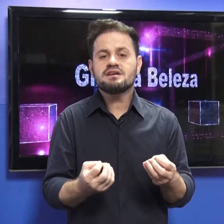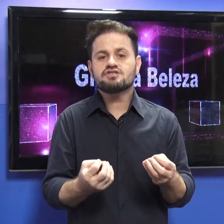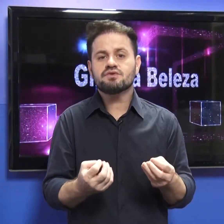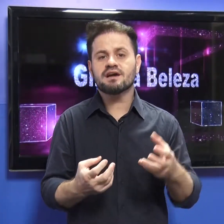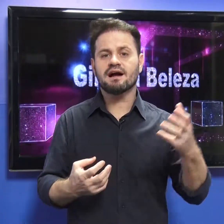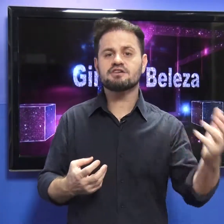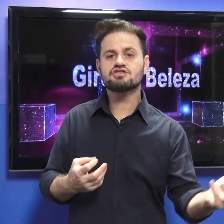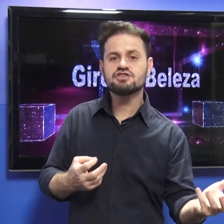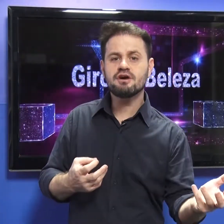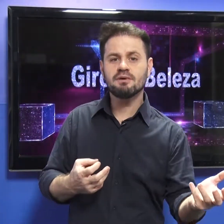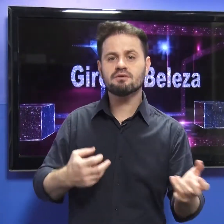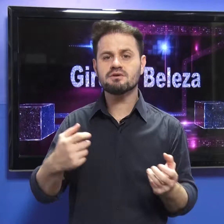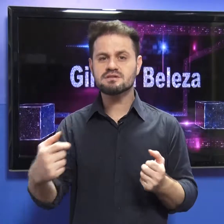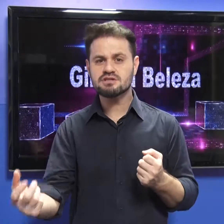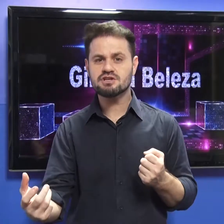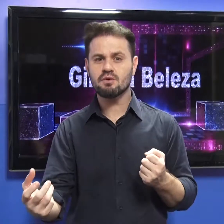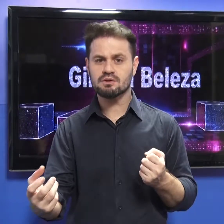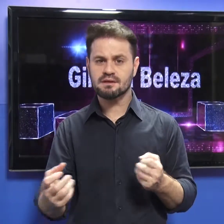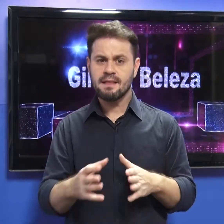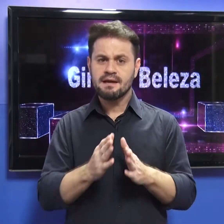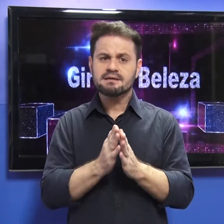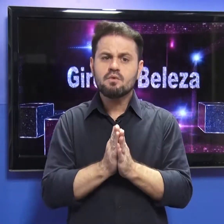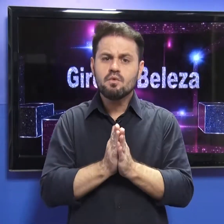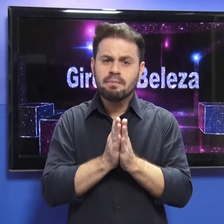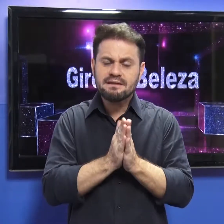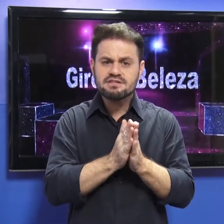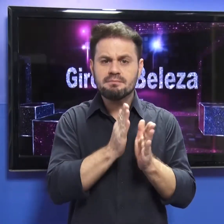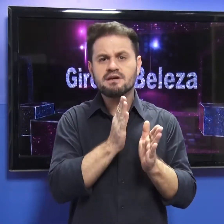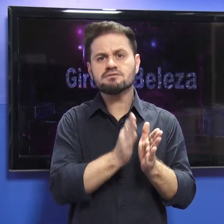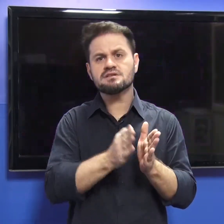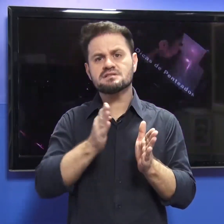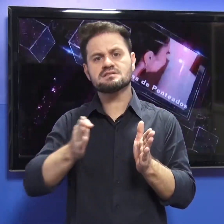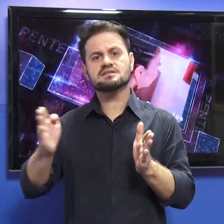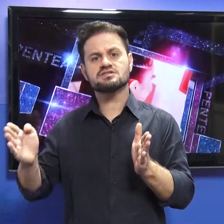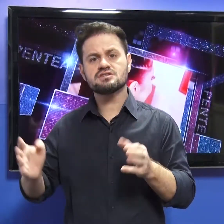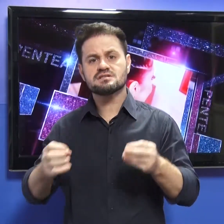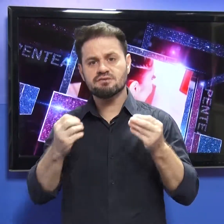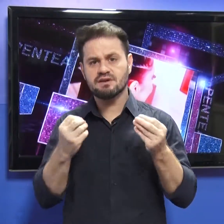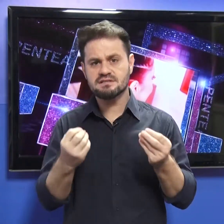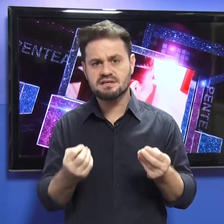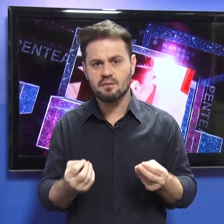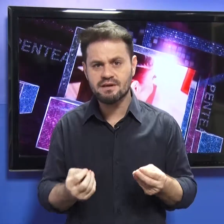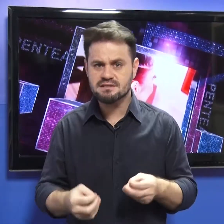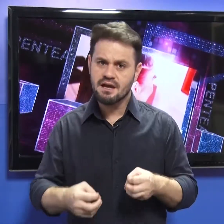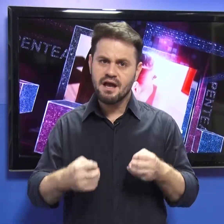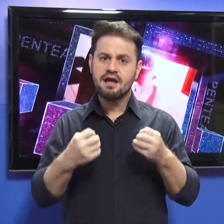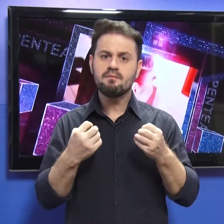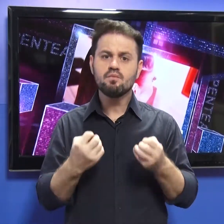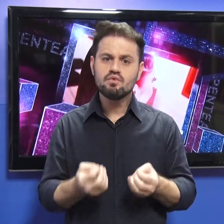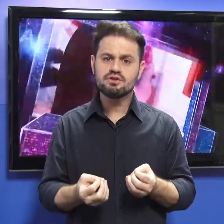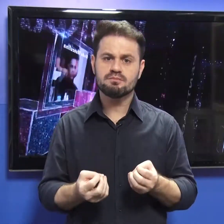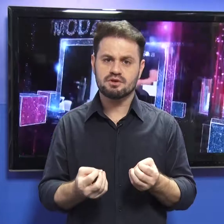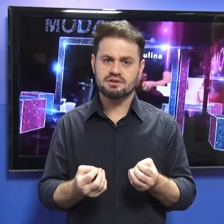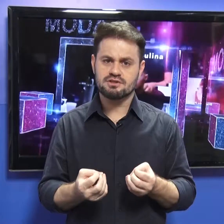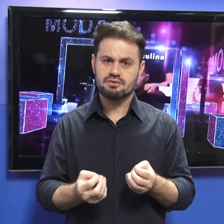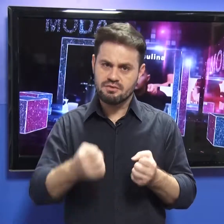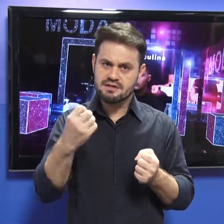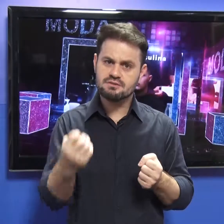que dia uma coisa que dia outra então o planejamento desses três dias que vem em sequência é muito importante conversa com o